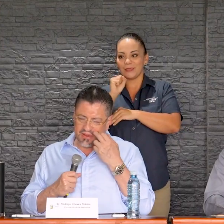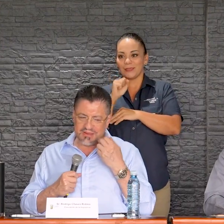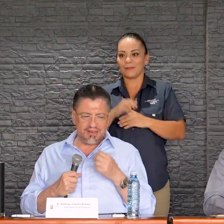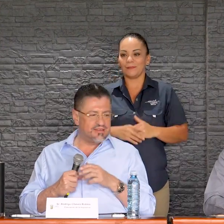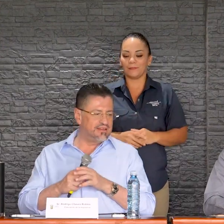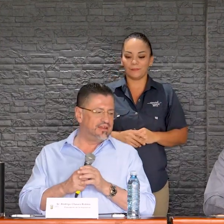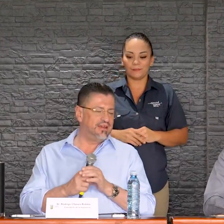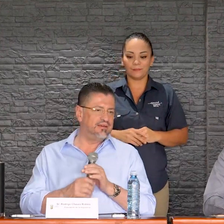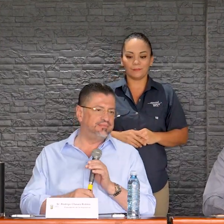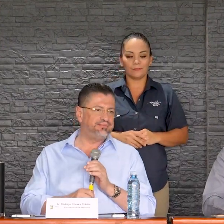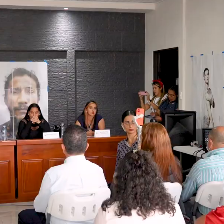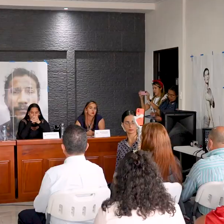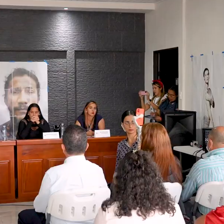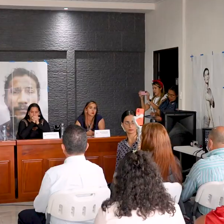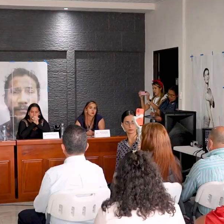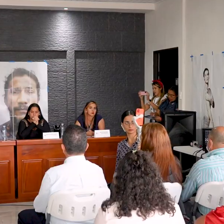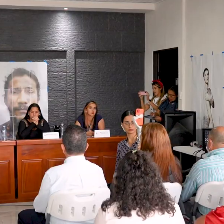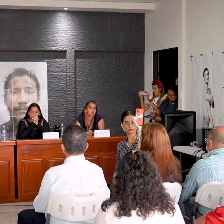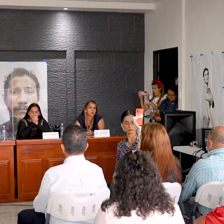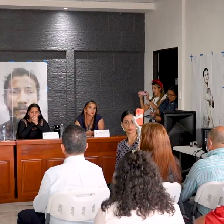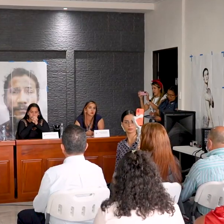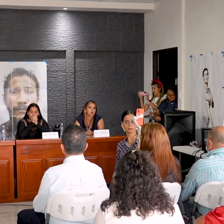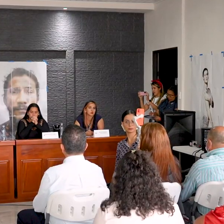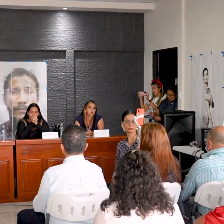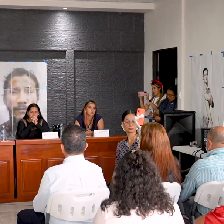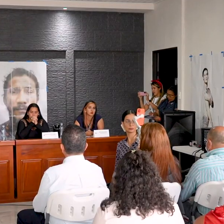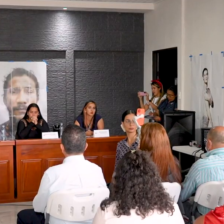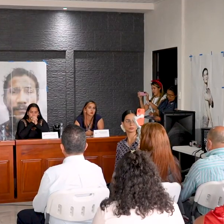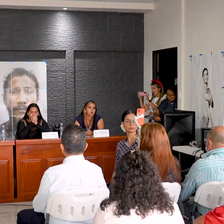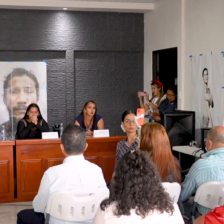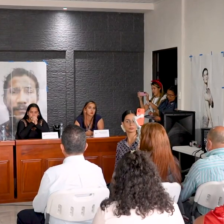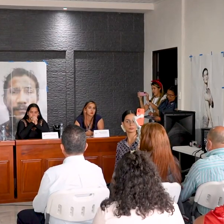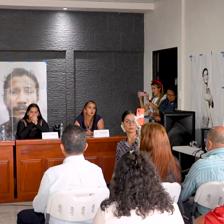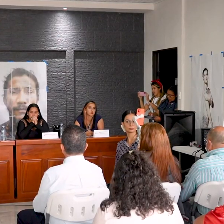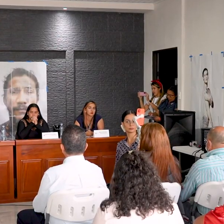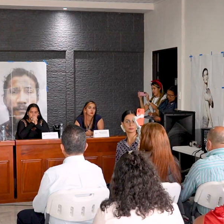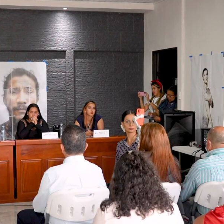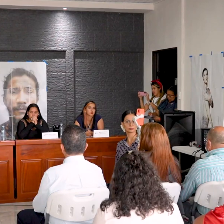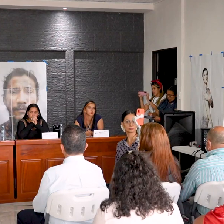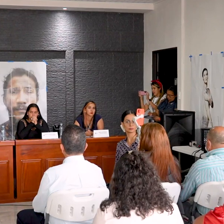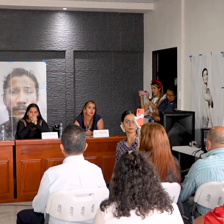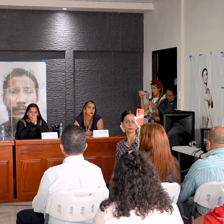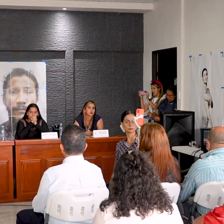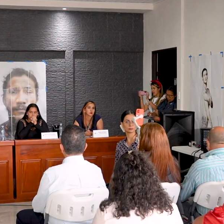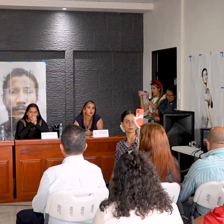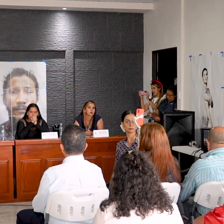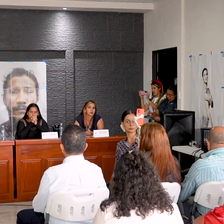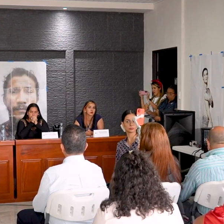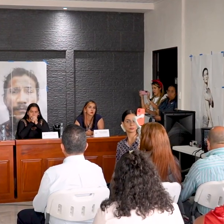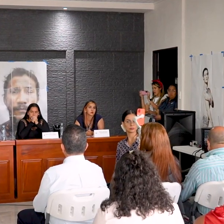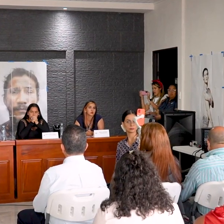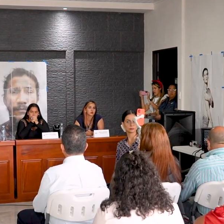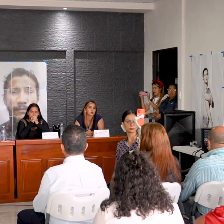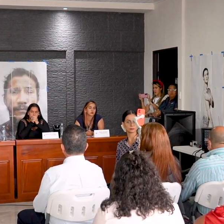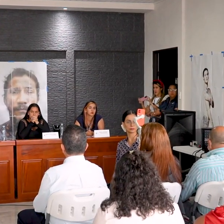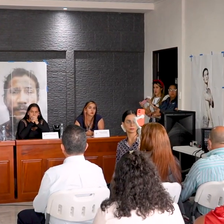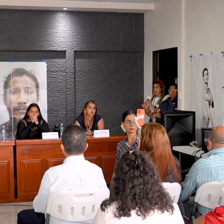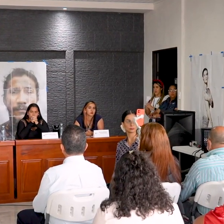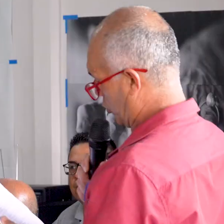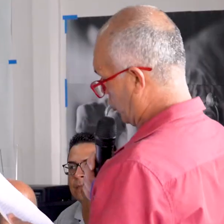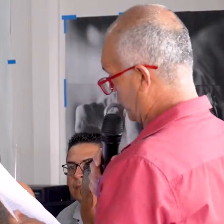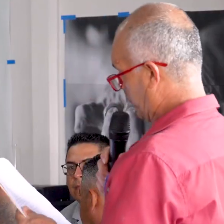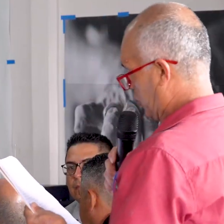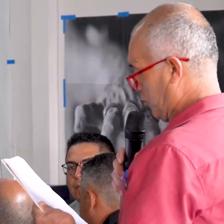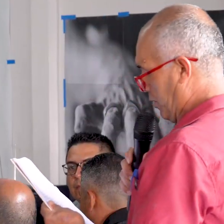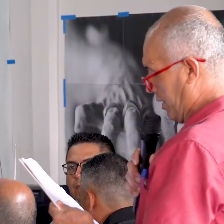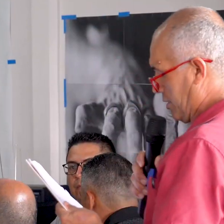¿Qué es lo que se necesita ahí? No es que hemos estado abandonados. La fuerza pública de Pacaya siempre nos ha cubierto.